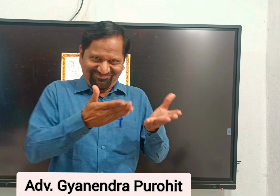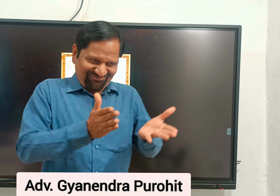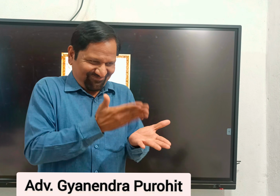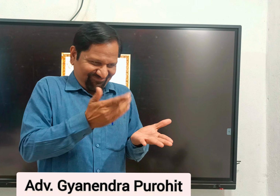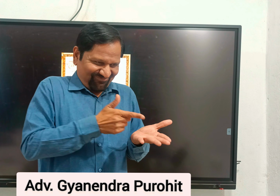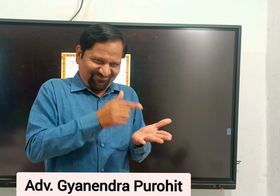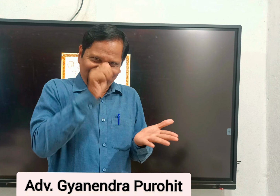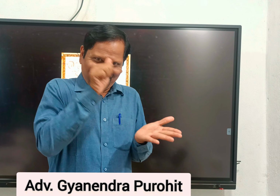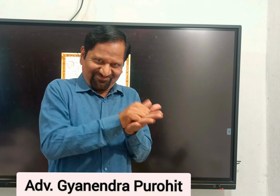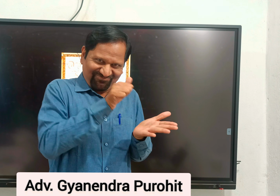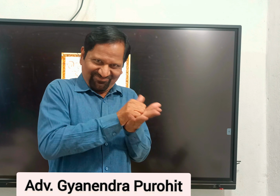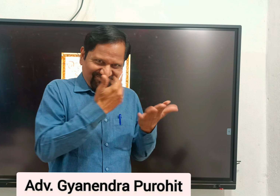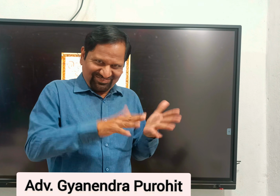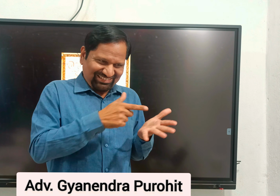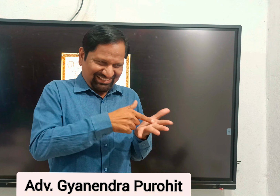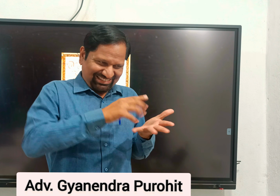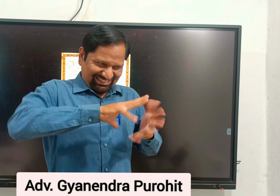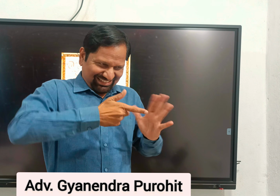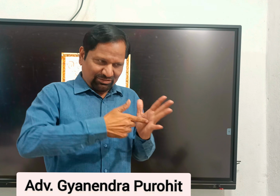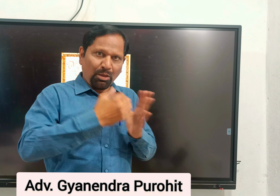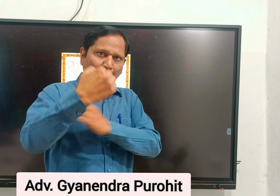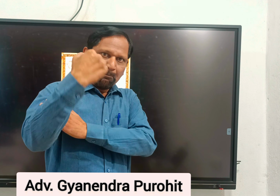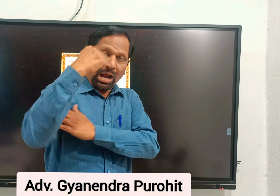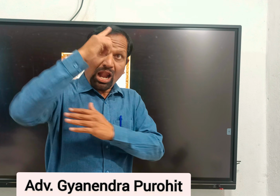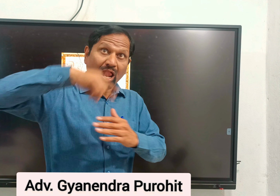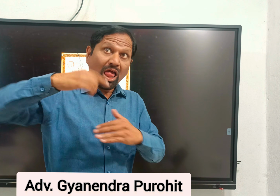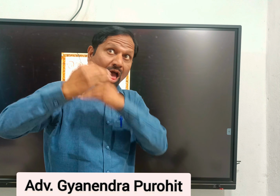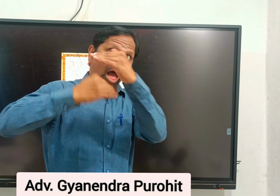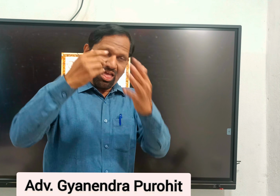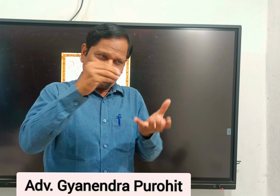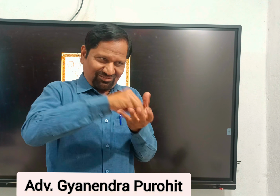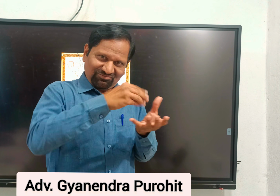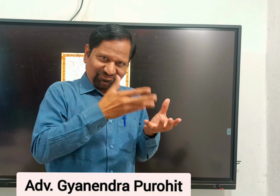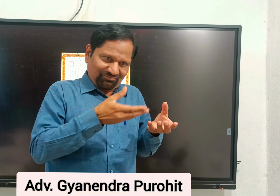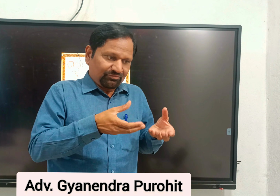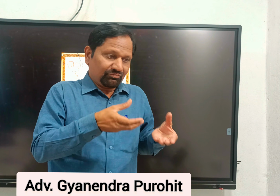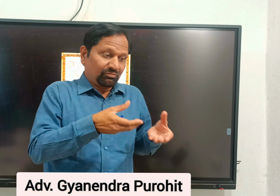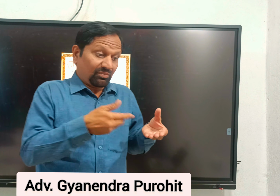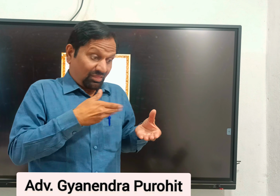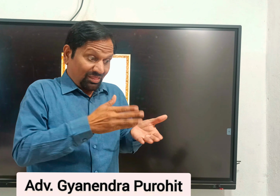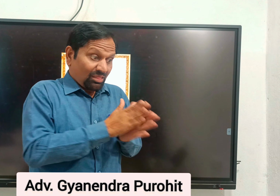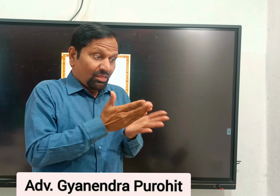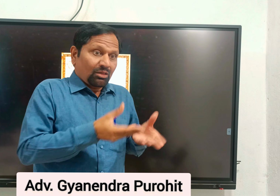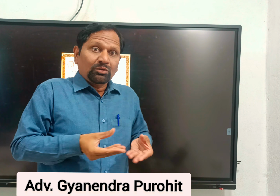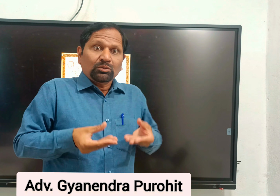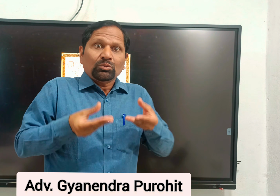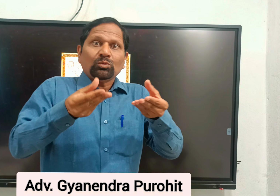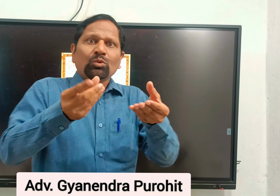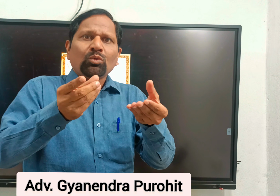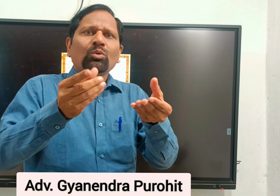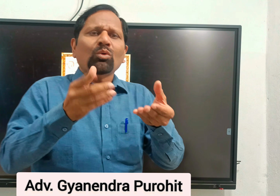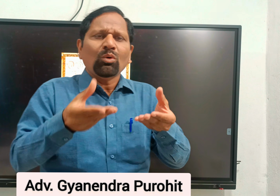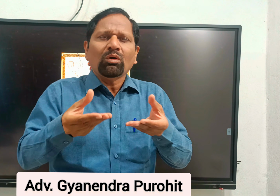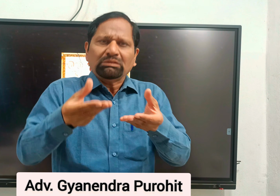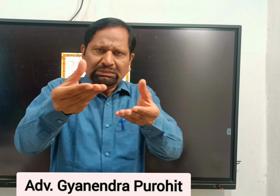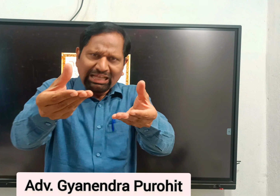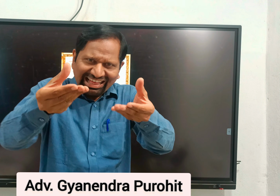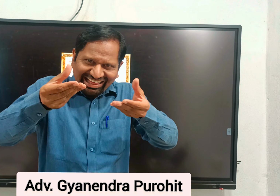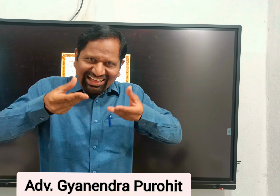यह संविधान की जो ग्रंथ है यह हम किसको दे रहे हैं? हम अपने आप को दे रहे हैं, क्योंकि ये